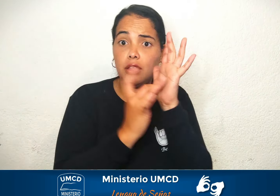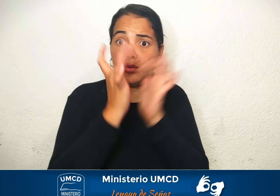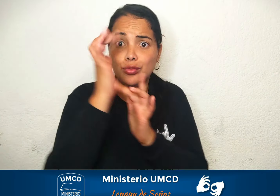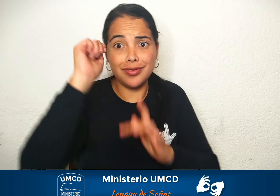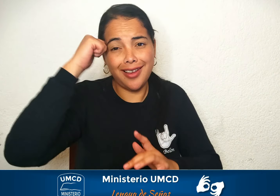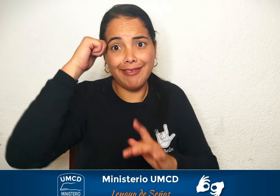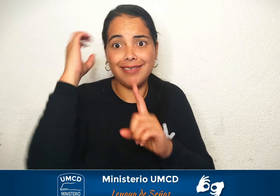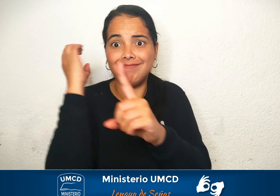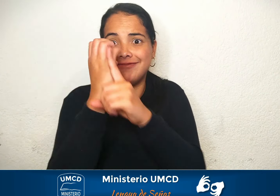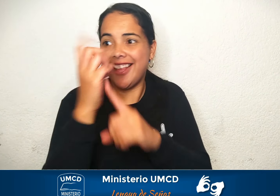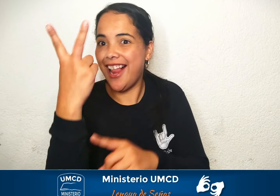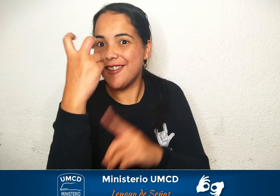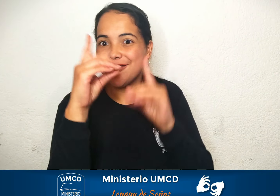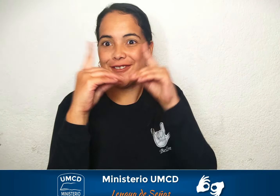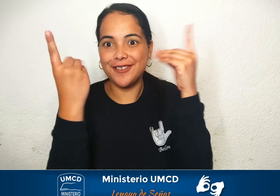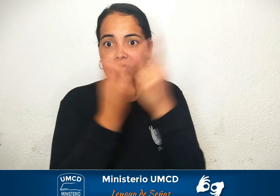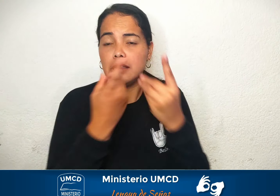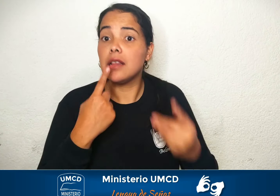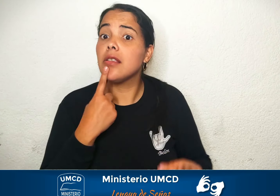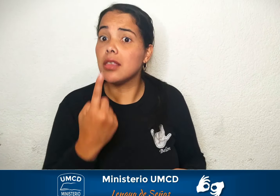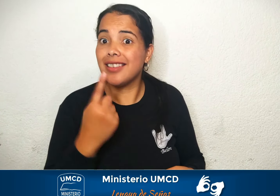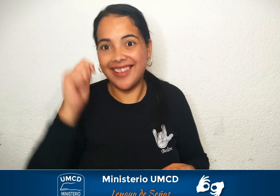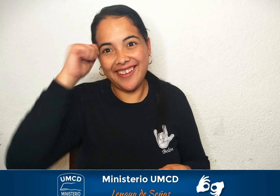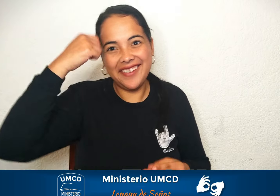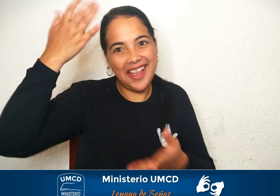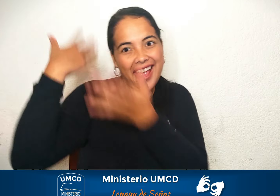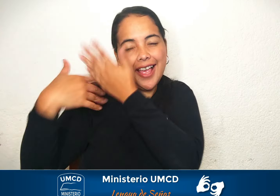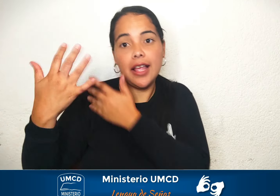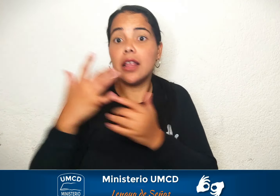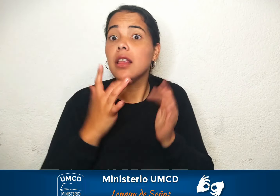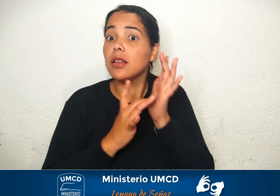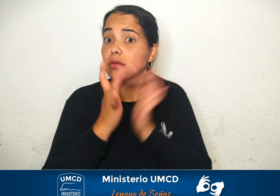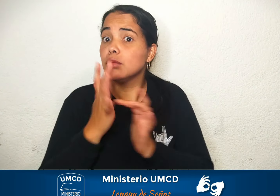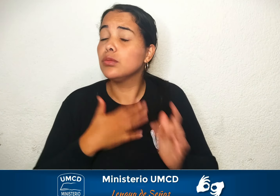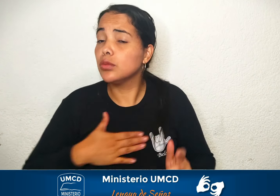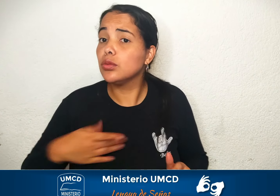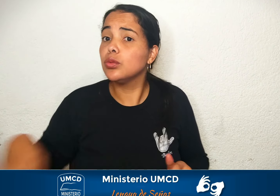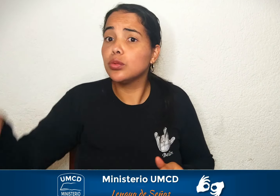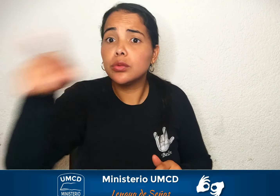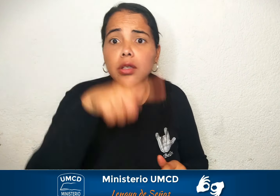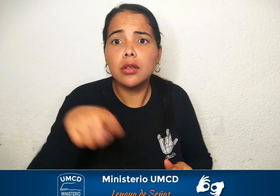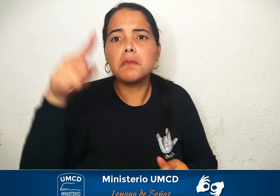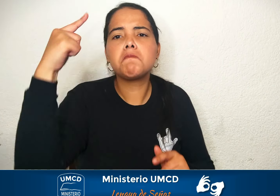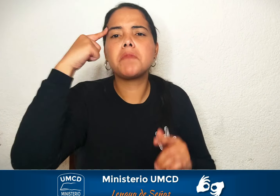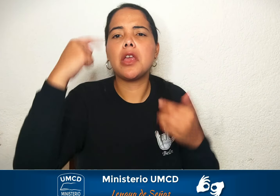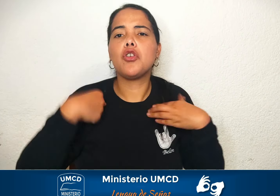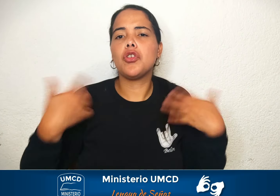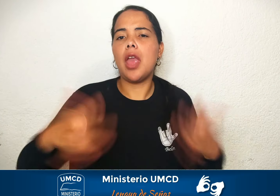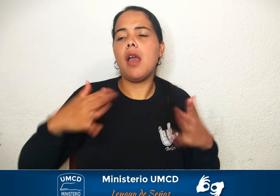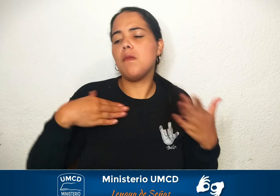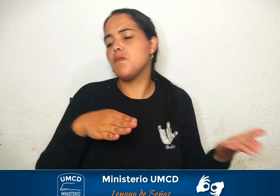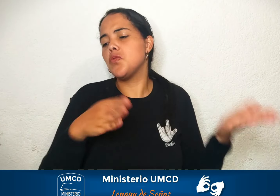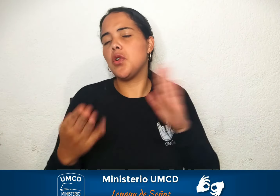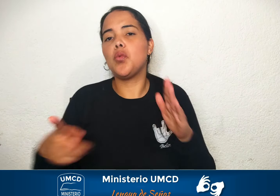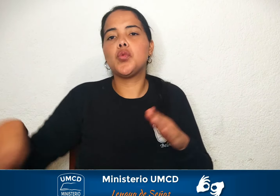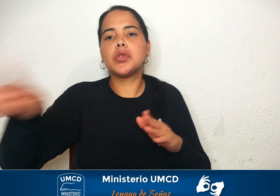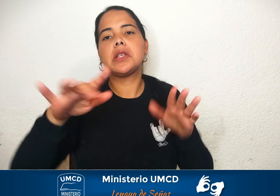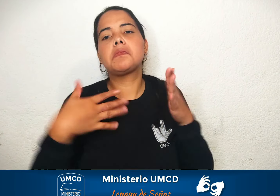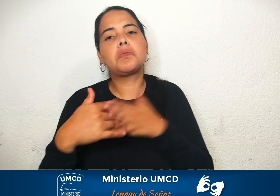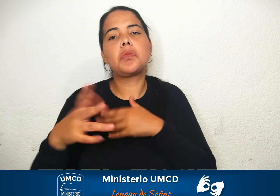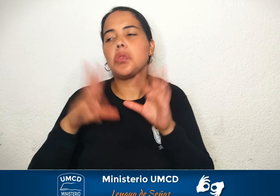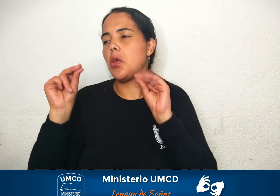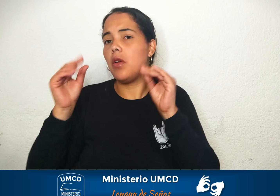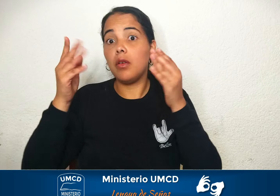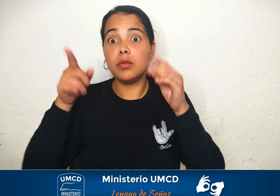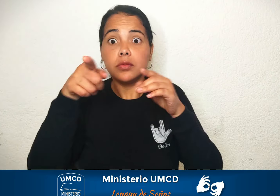sus discípulos, ya casi al final de su ministerio, les dijo en un momento: hay muchas cosas que todavía quisiera decírselos, pero